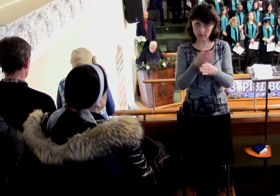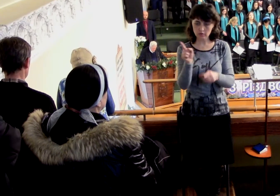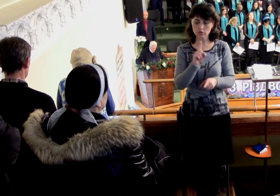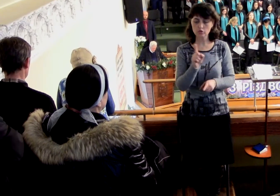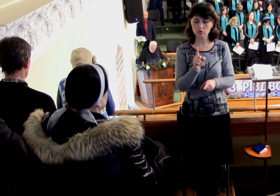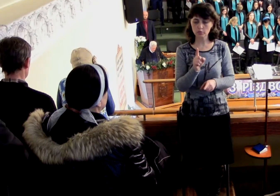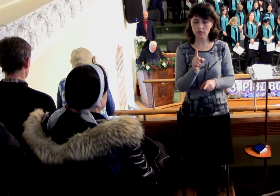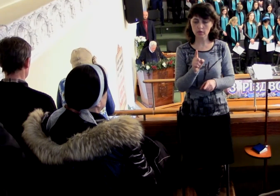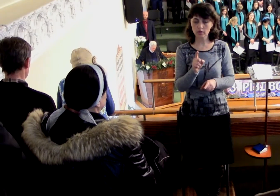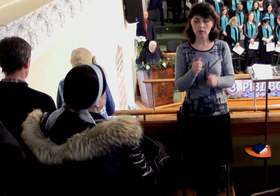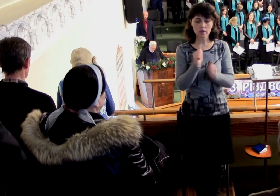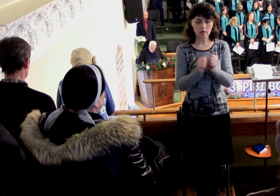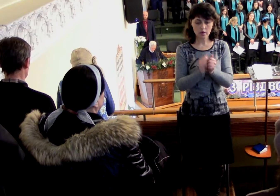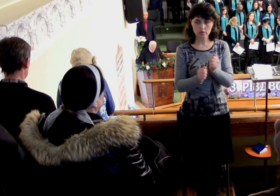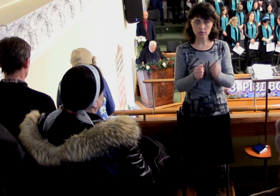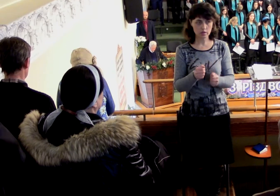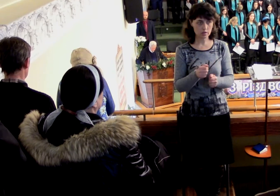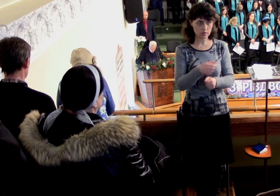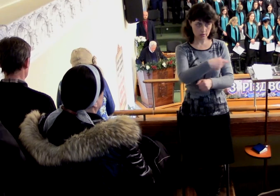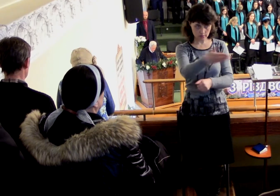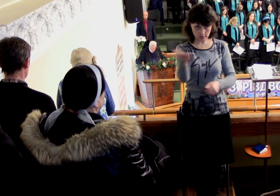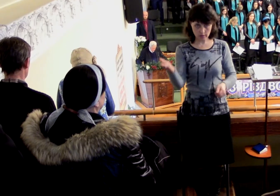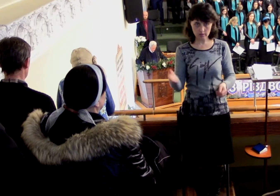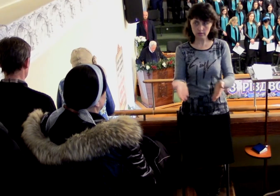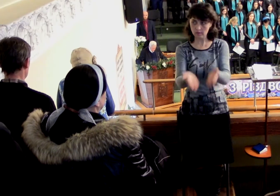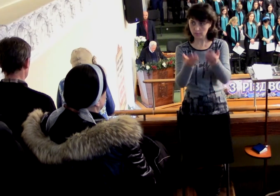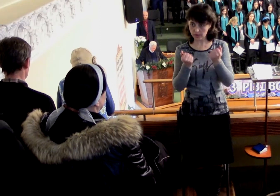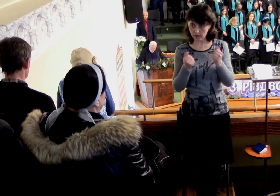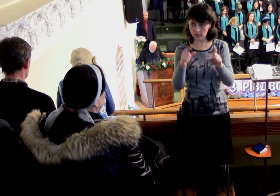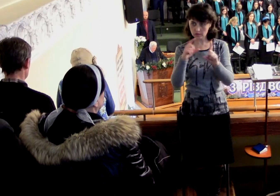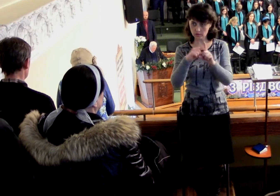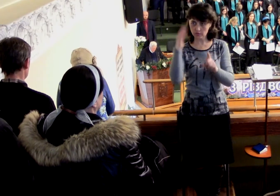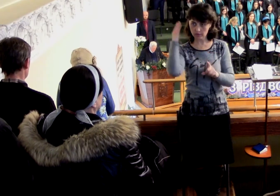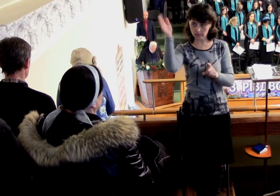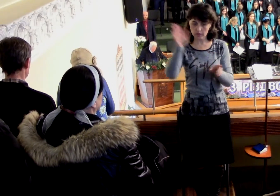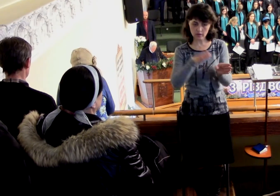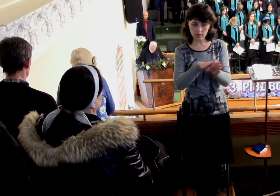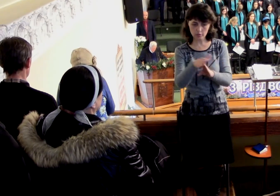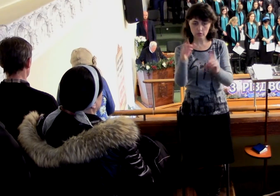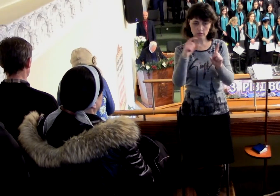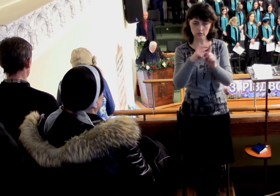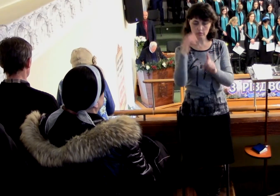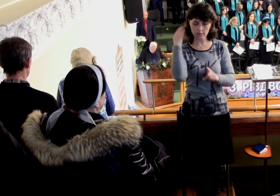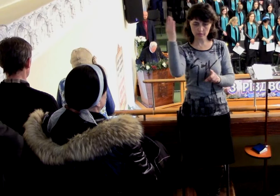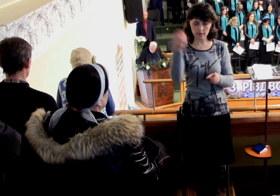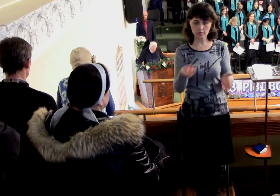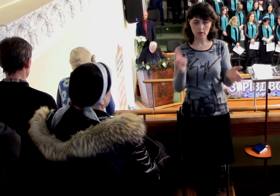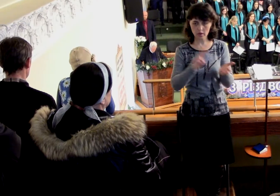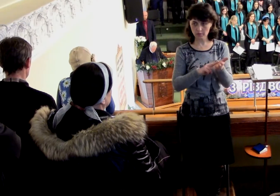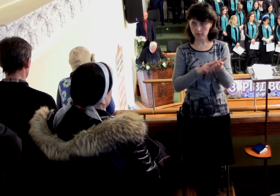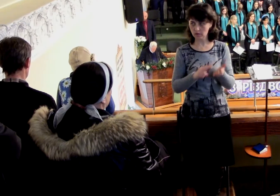хочешь дать сегодня. И всех, кто дает, исполни Святым Духом Твоим.